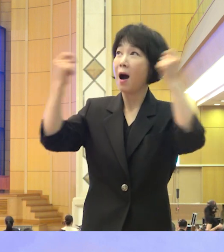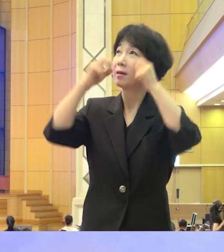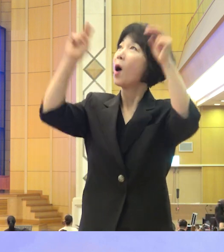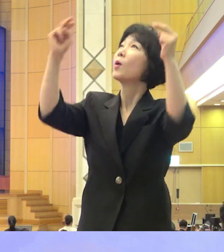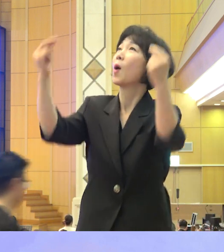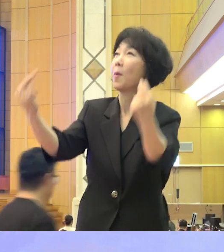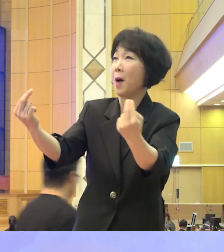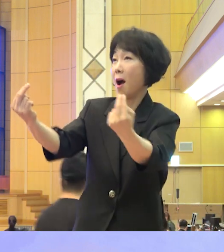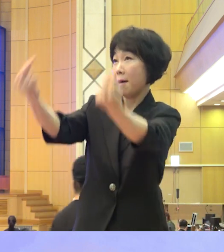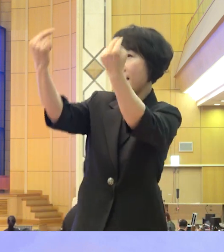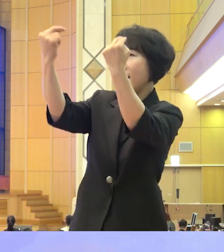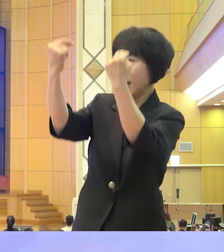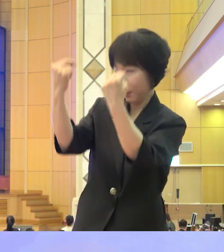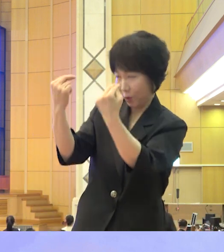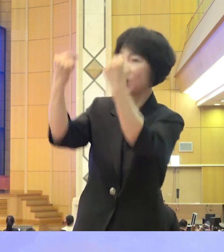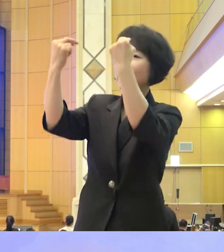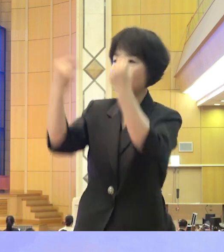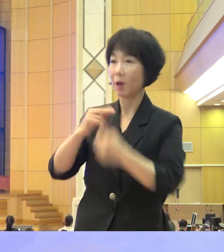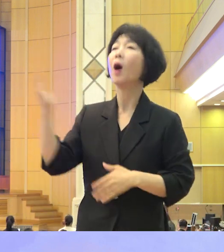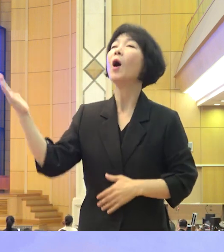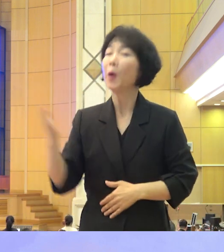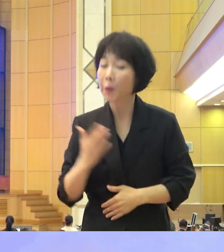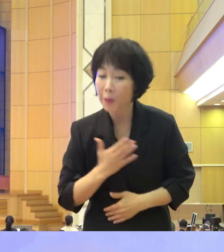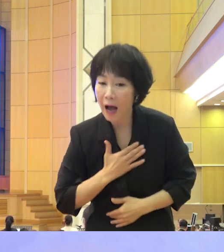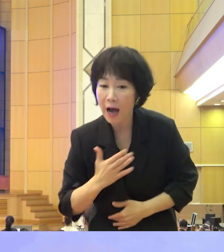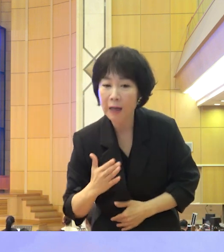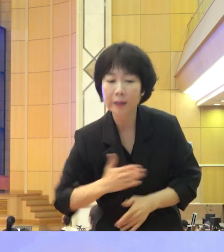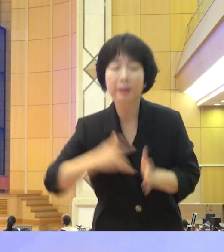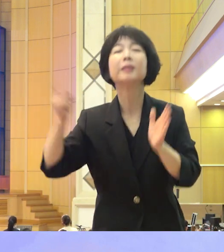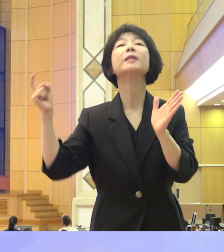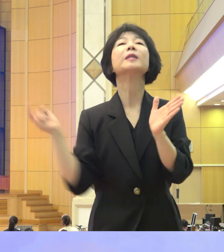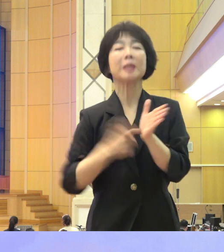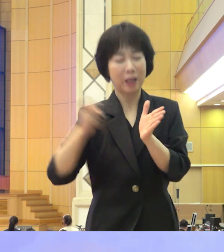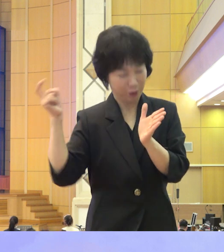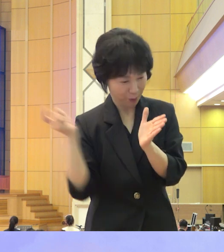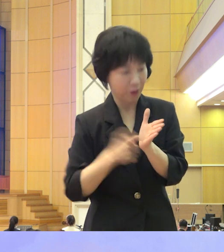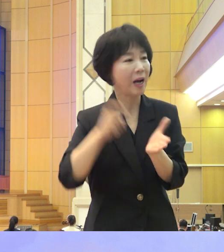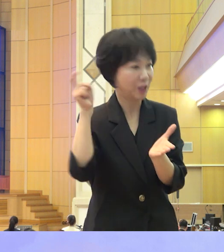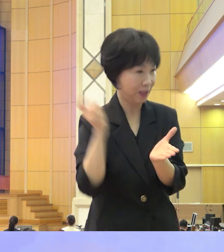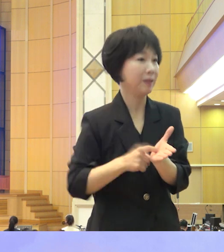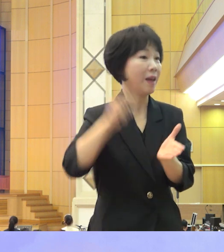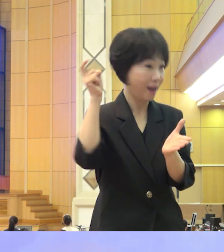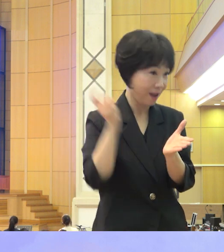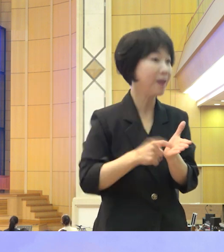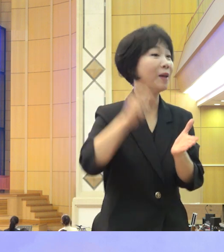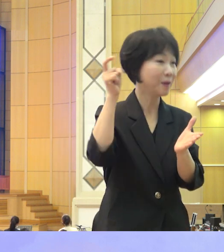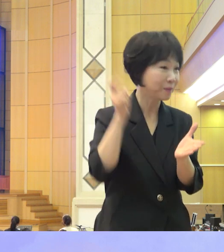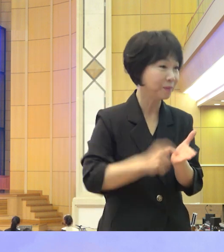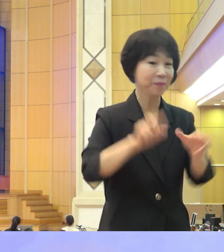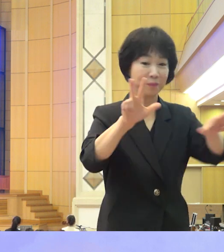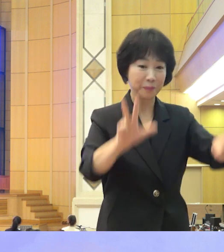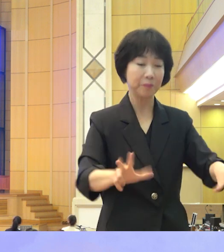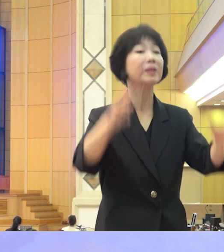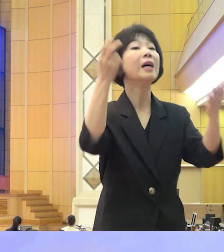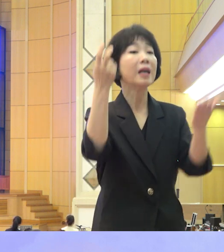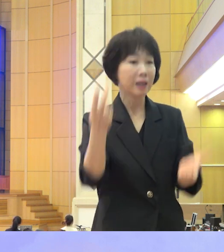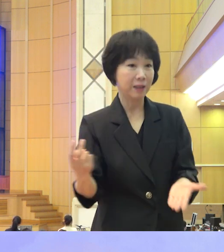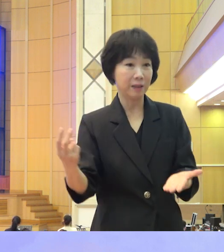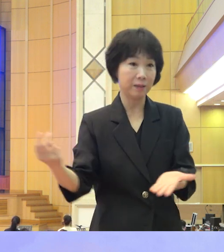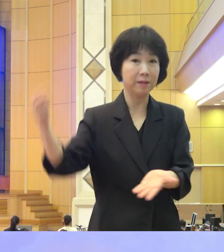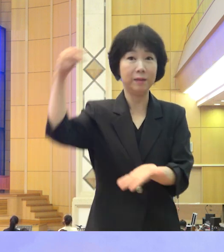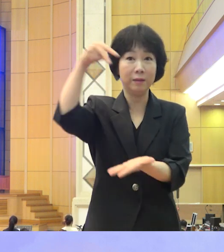찬찬한 미소로 바라보시며 나를 책촉하시네. 일어나